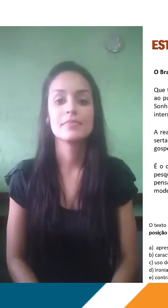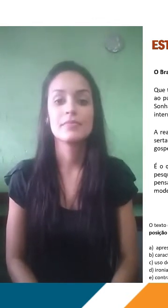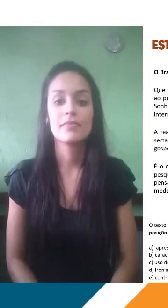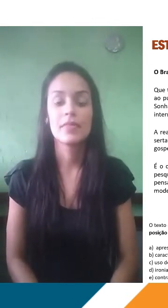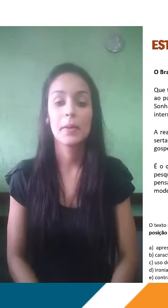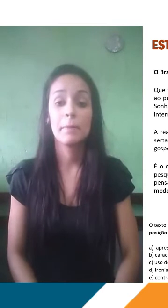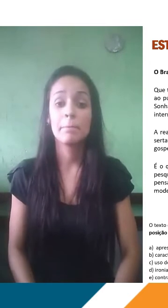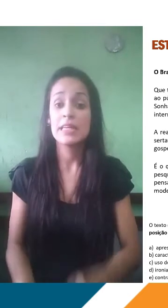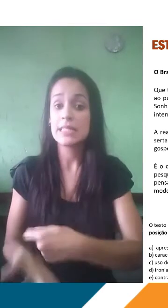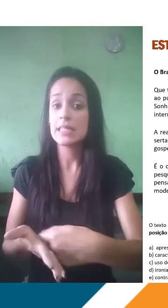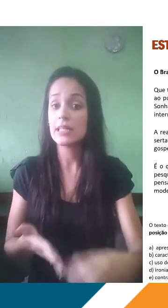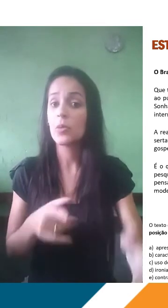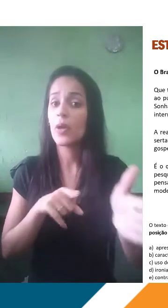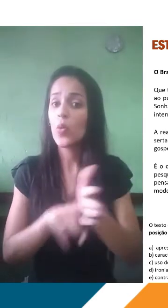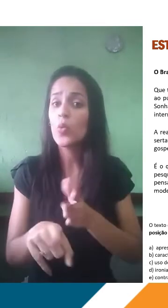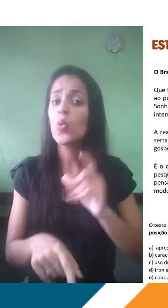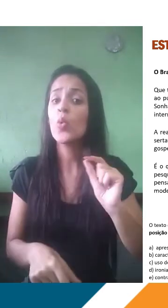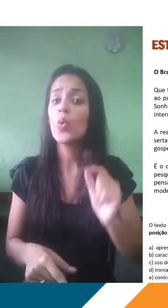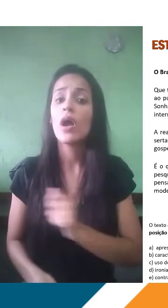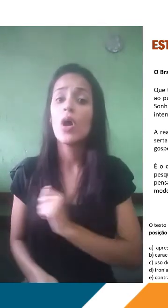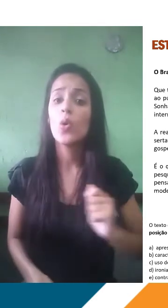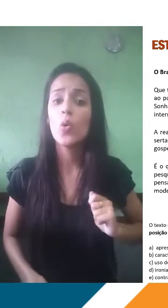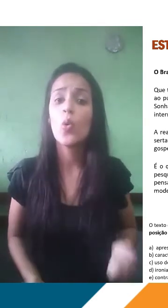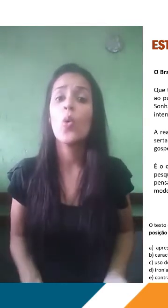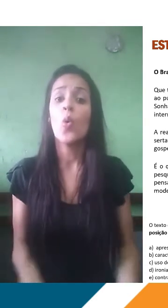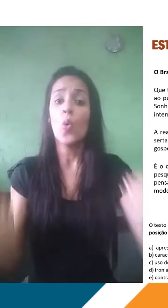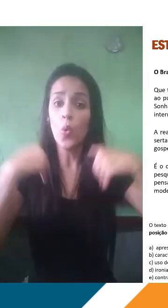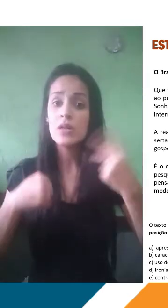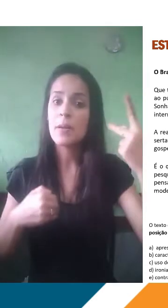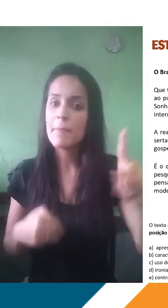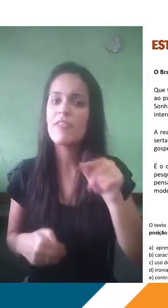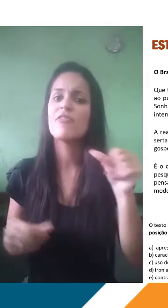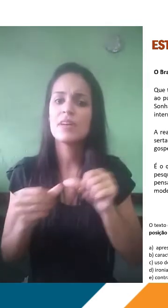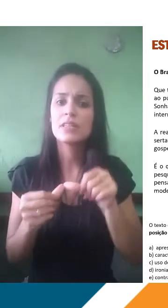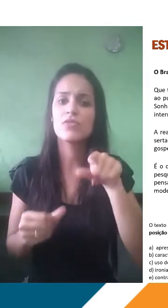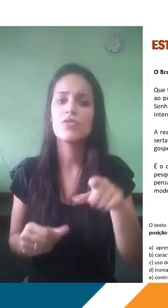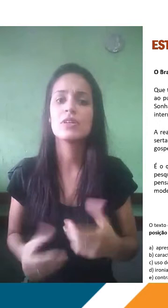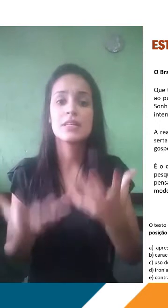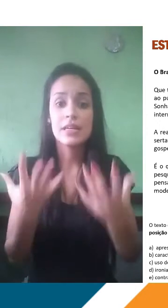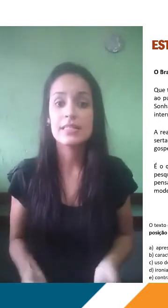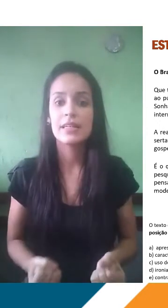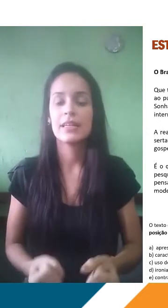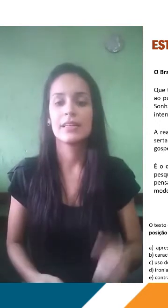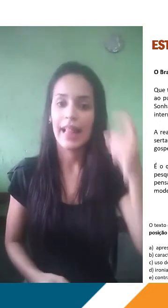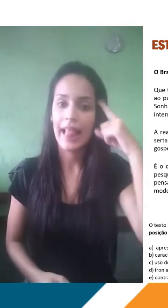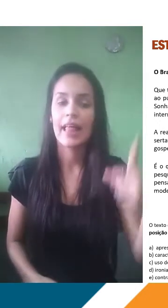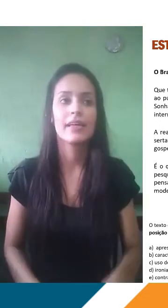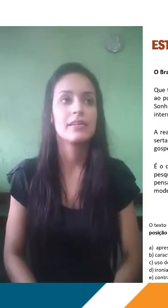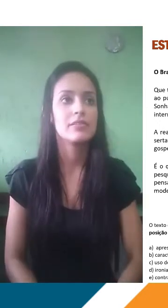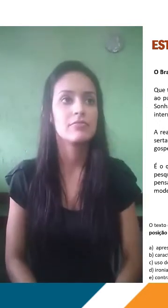Como apontado anteriormente, o argumento consiste na utilização dos resultados da pesquisa da entidade nacional E,